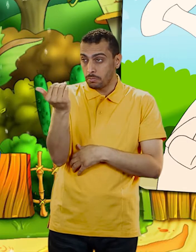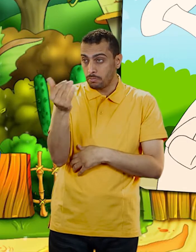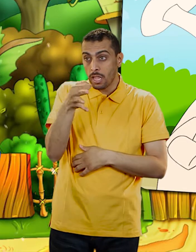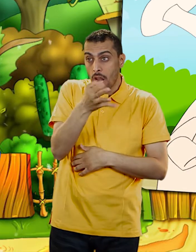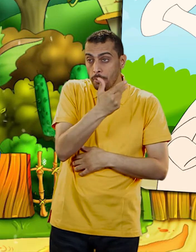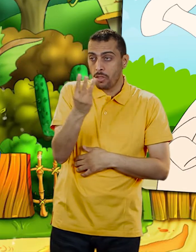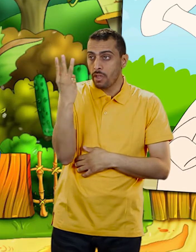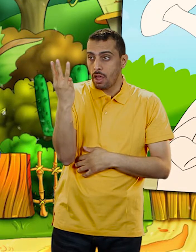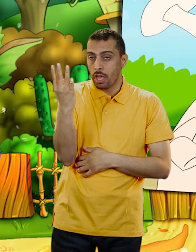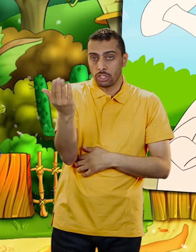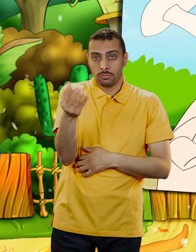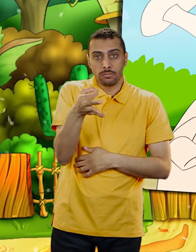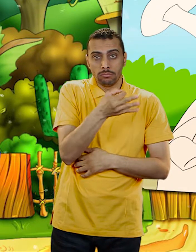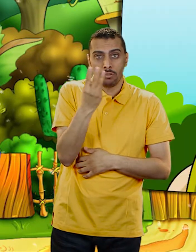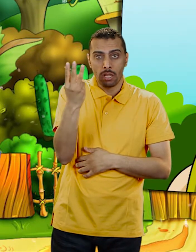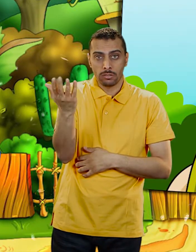ثلاثة دراهم